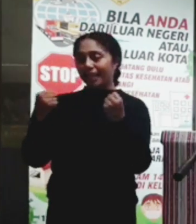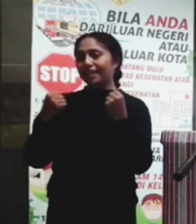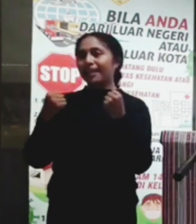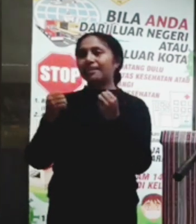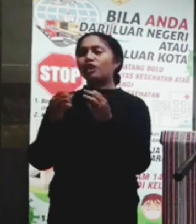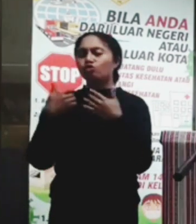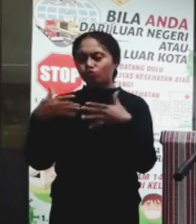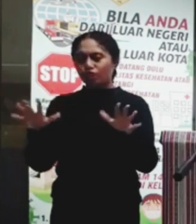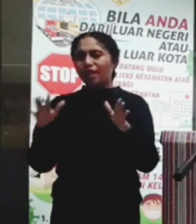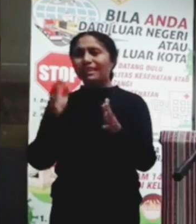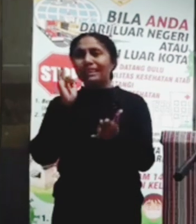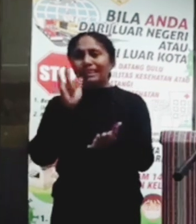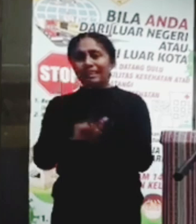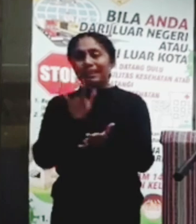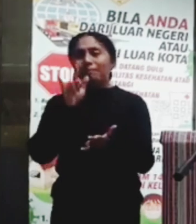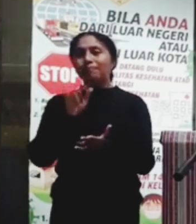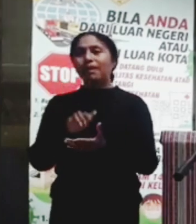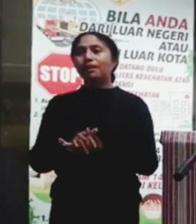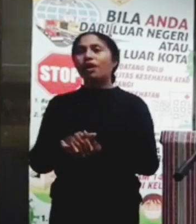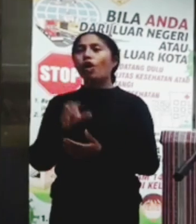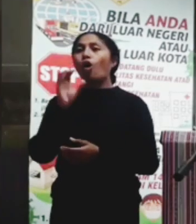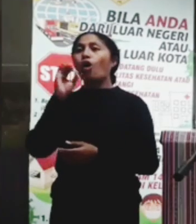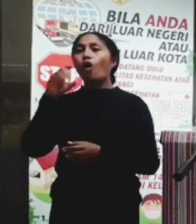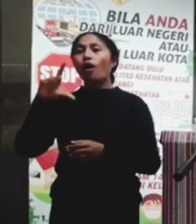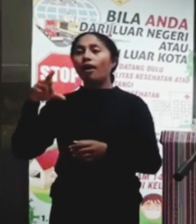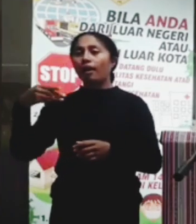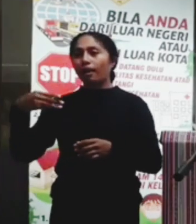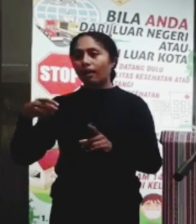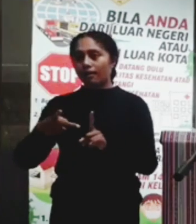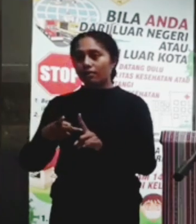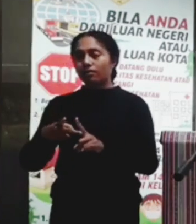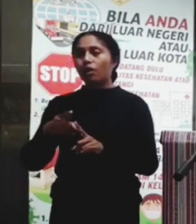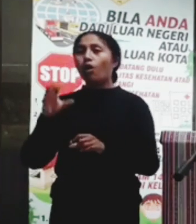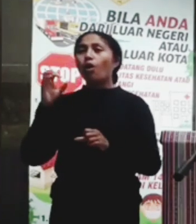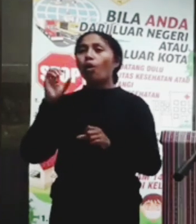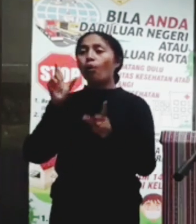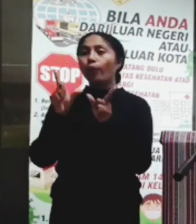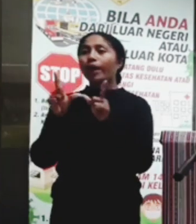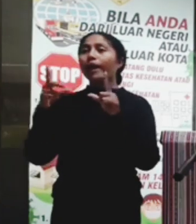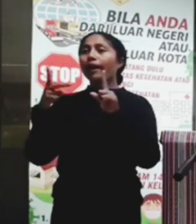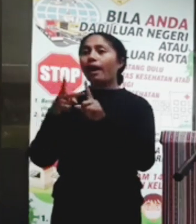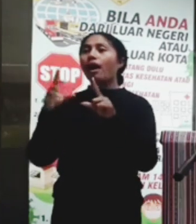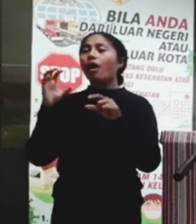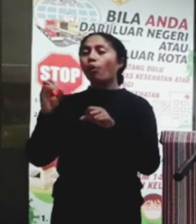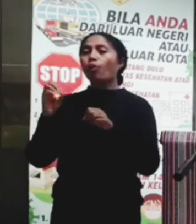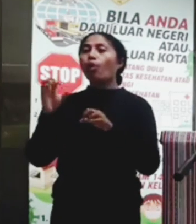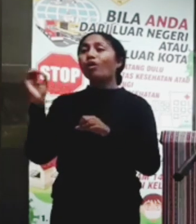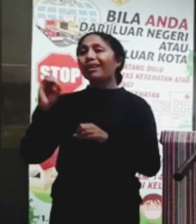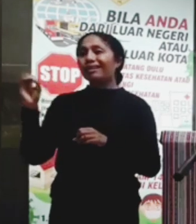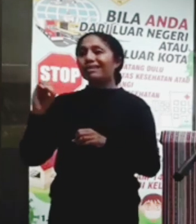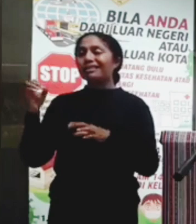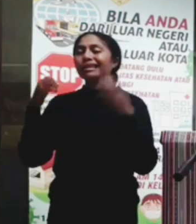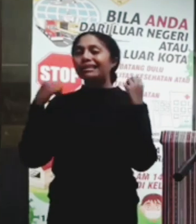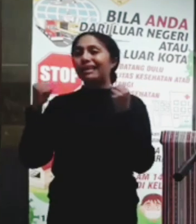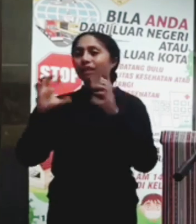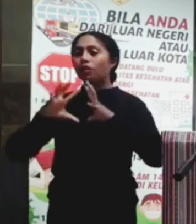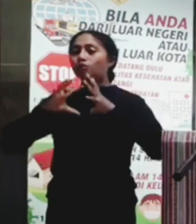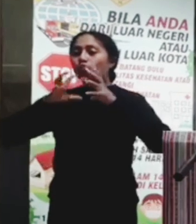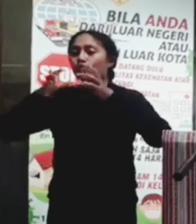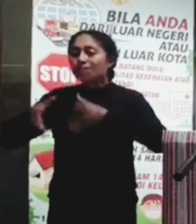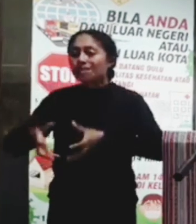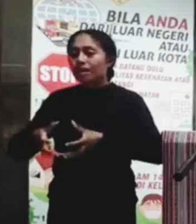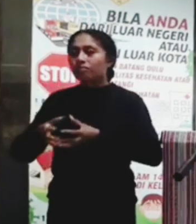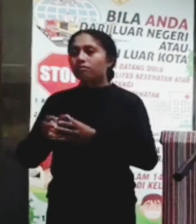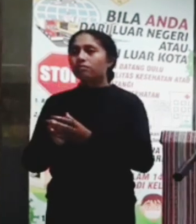yang sudah ditetapkan oleh organisasi kesehatan dunia Who juga oleh pemerintah pusat